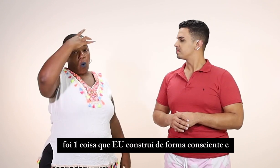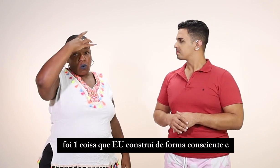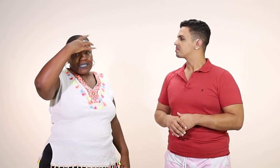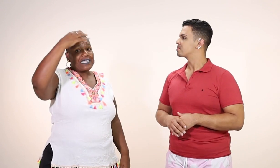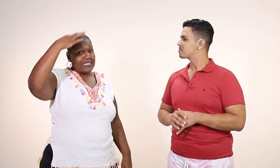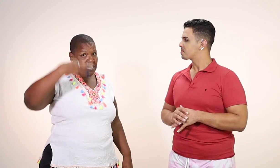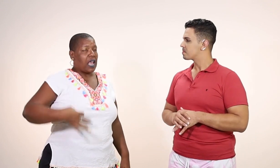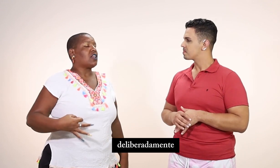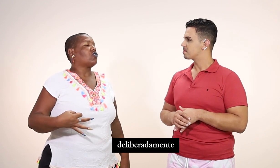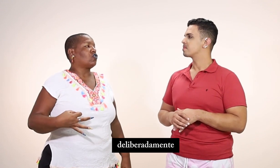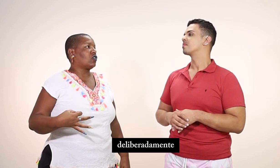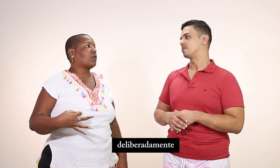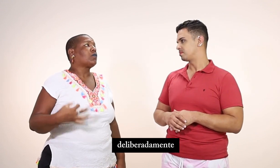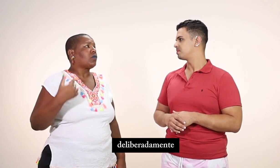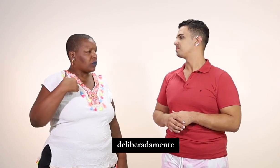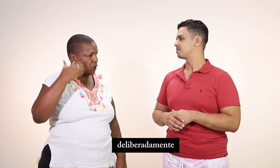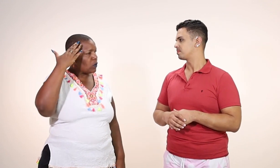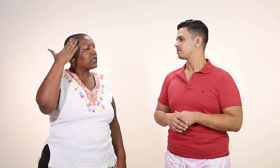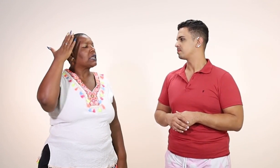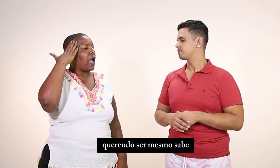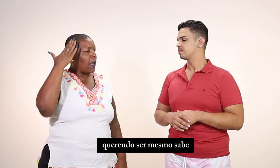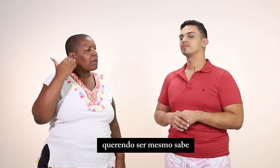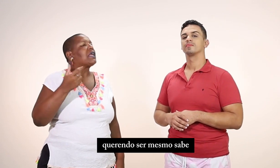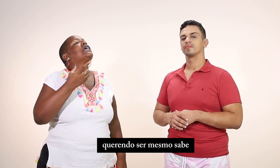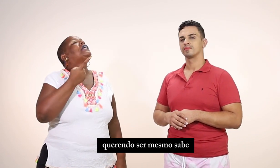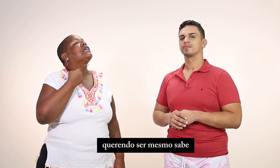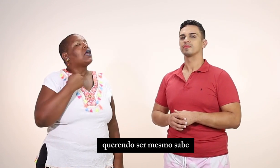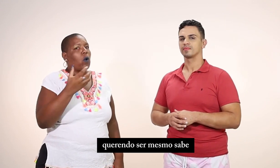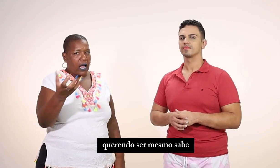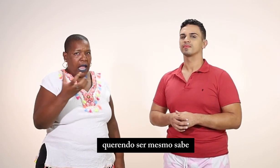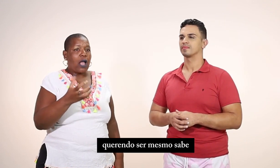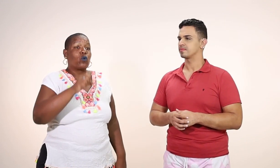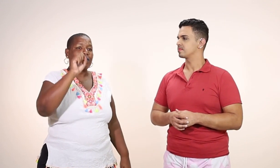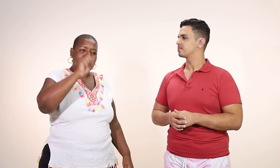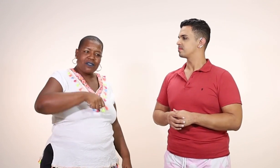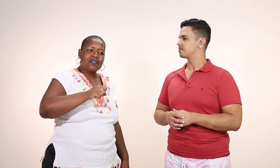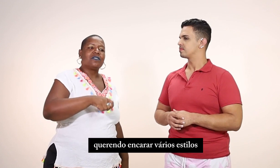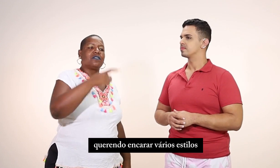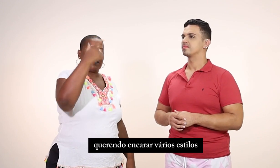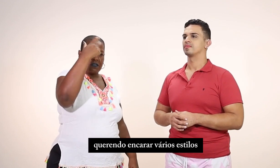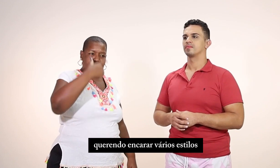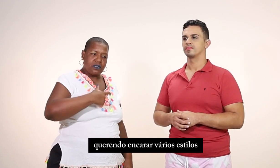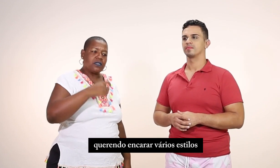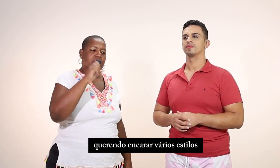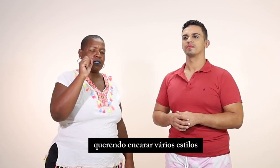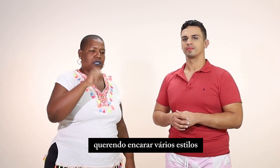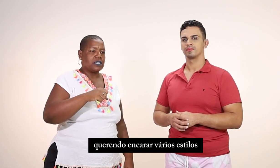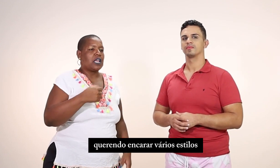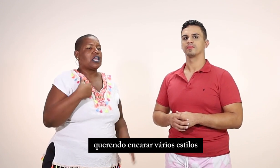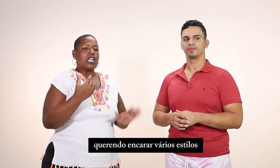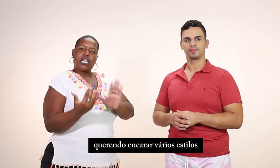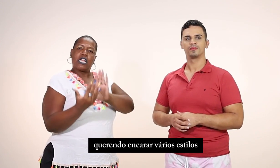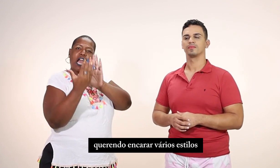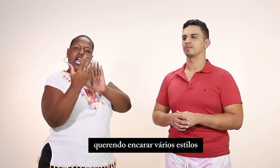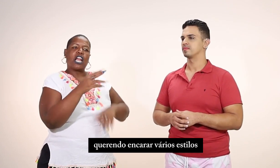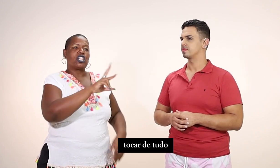e deliberadamente querendo ser mesmo, sabe? Querendo encarar vários estilos, tocar